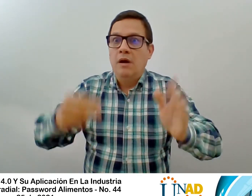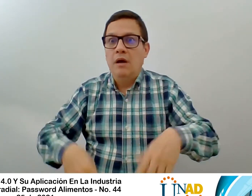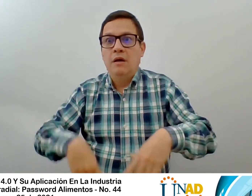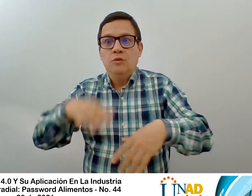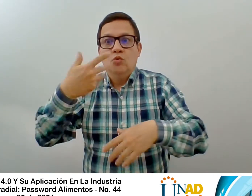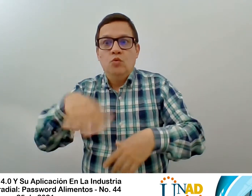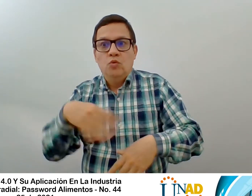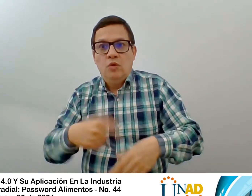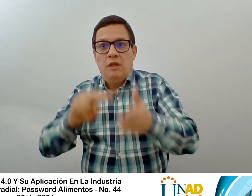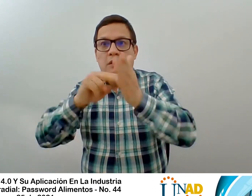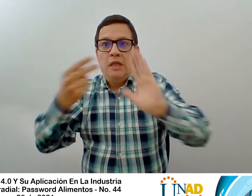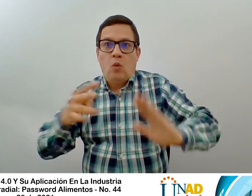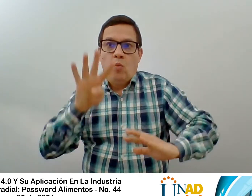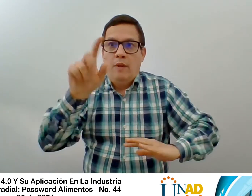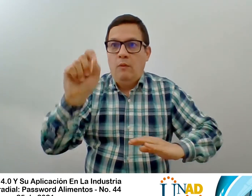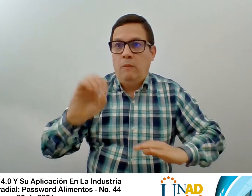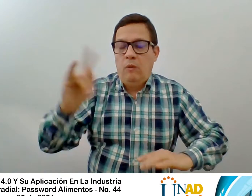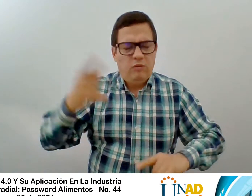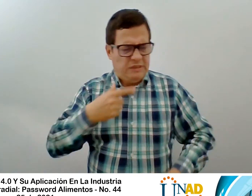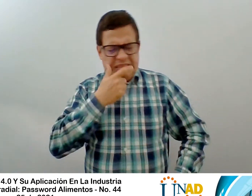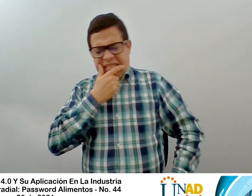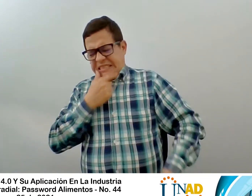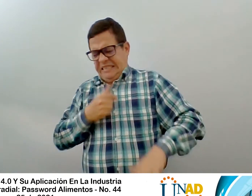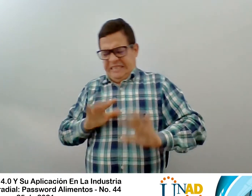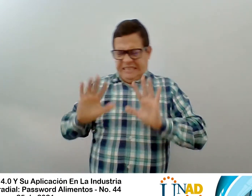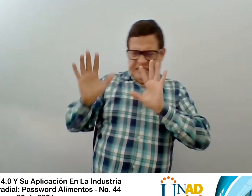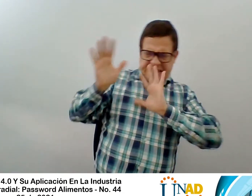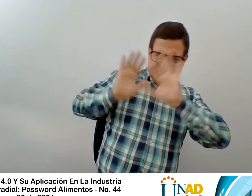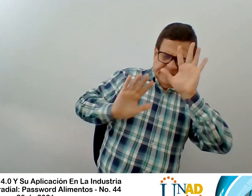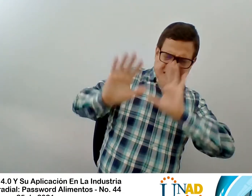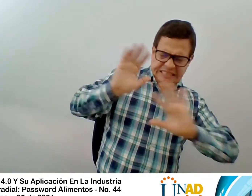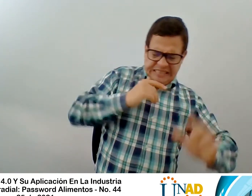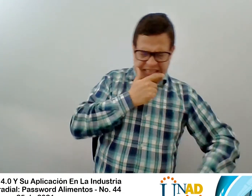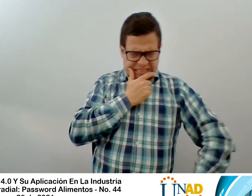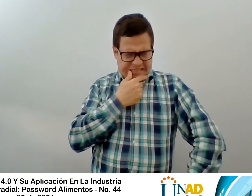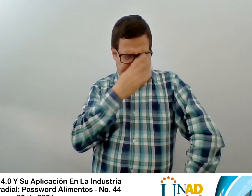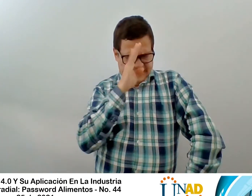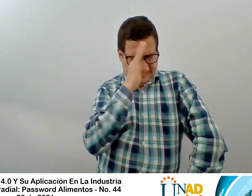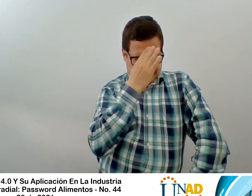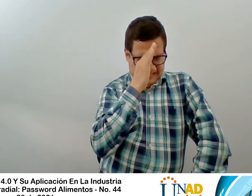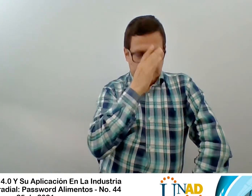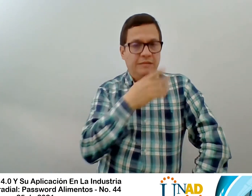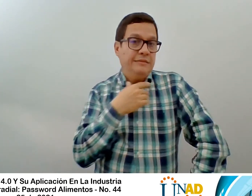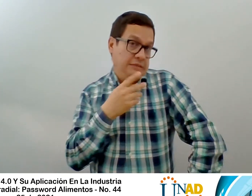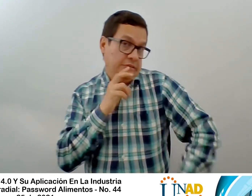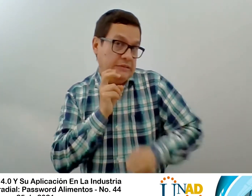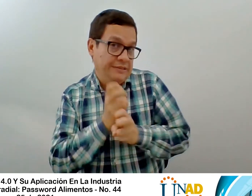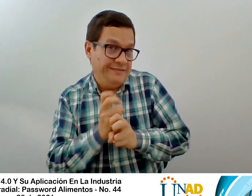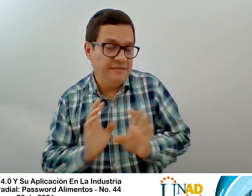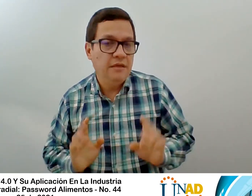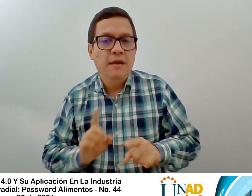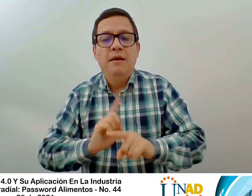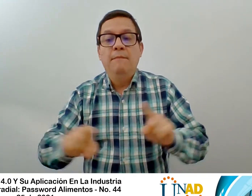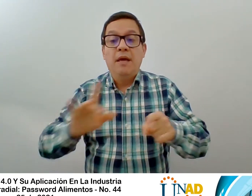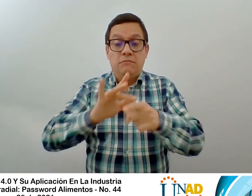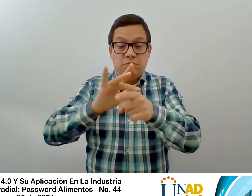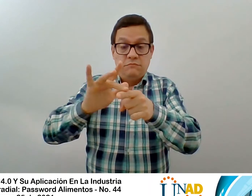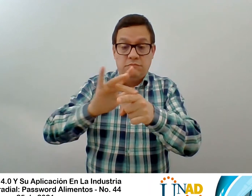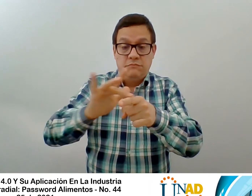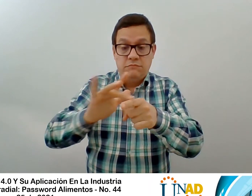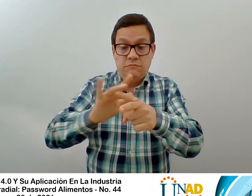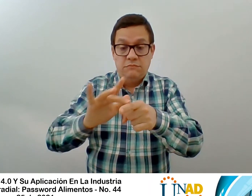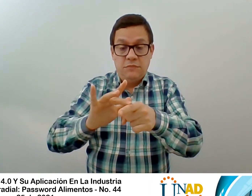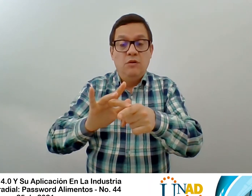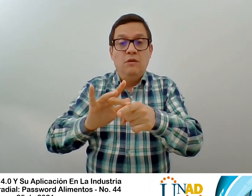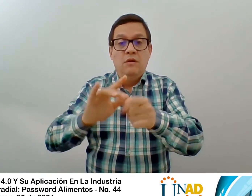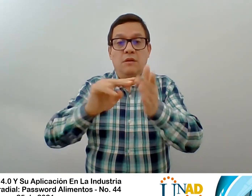de tecnologías, en primer lugar puede ser difícil debido a una resistencia inicial. Por otro lado, debemos pensar algo. En el momento